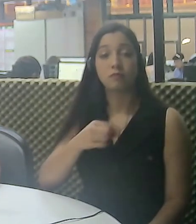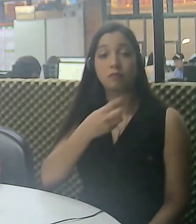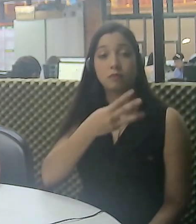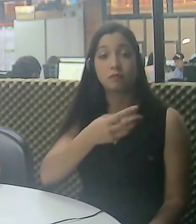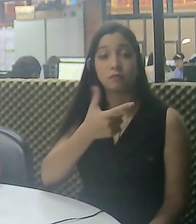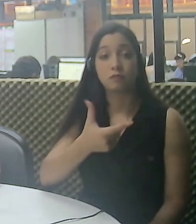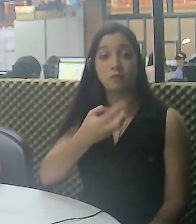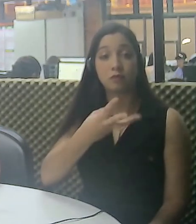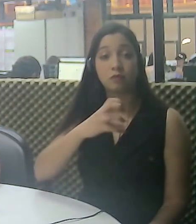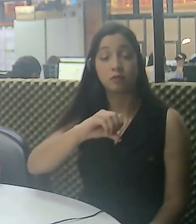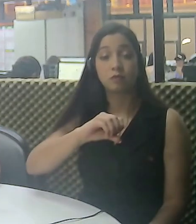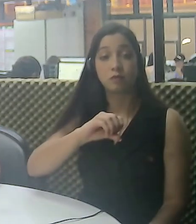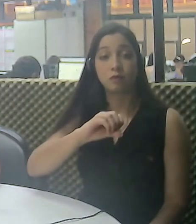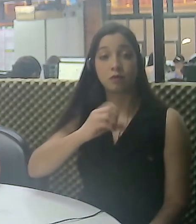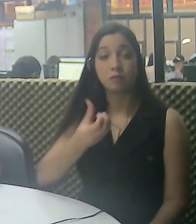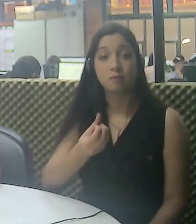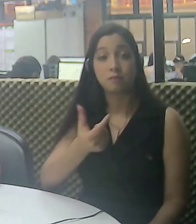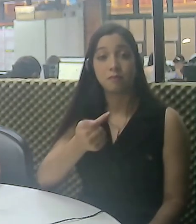é o